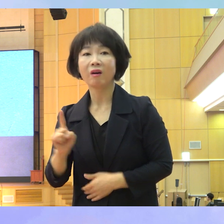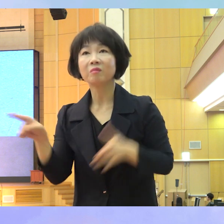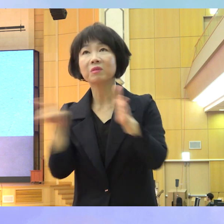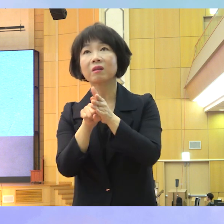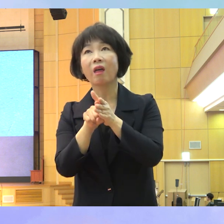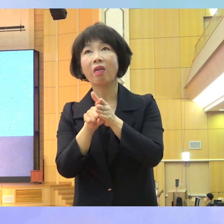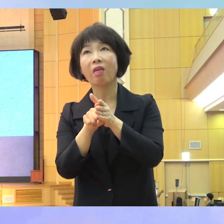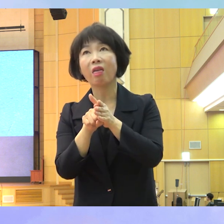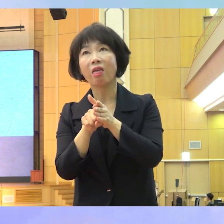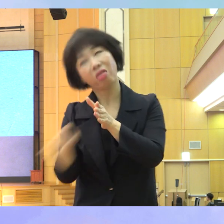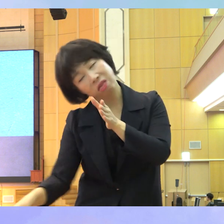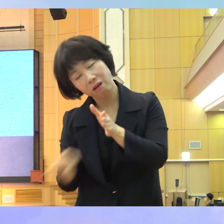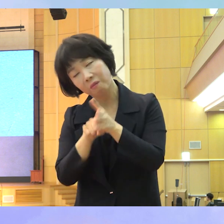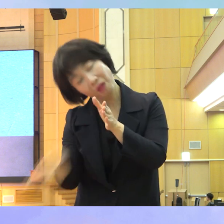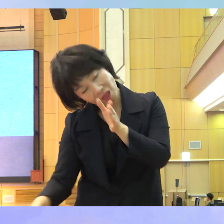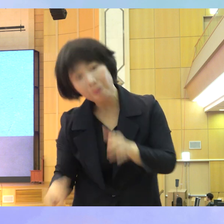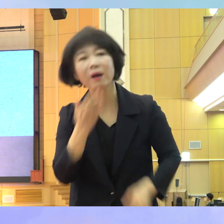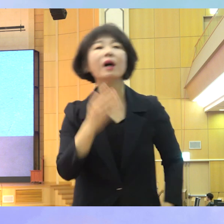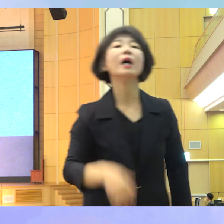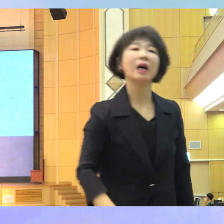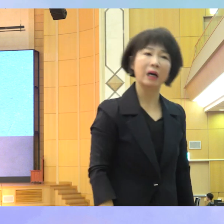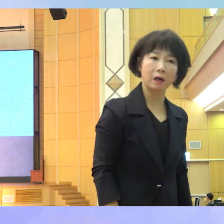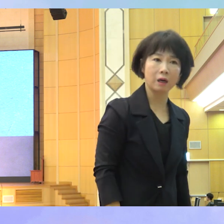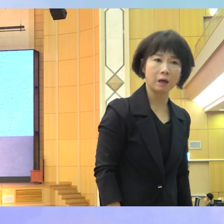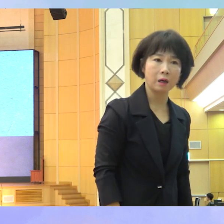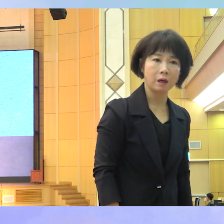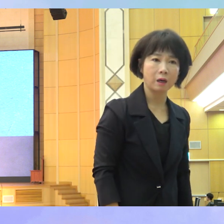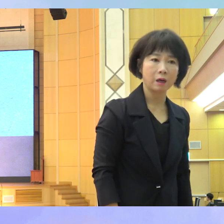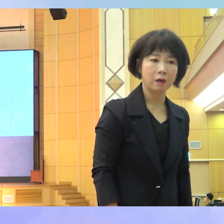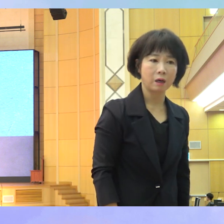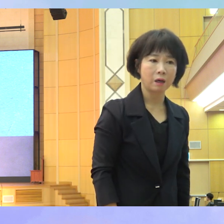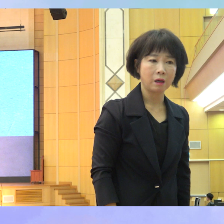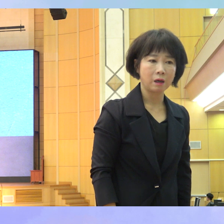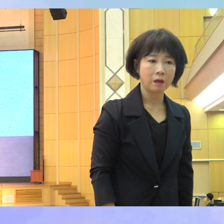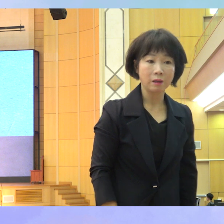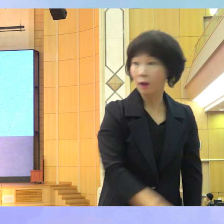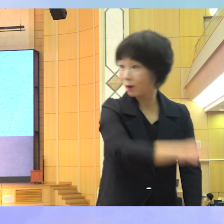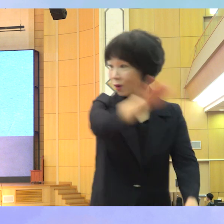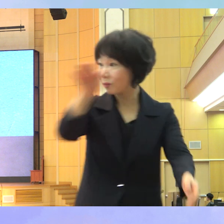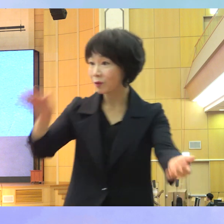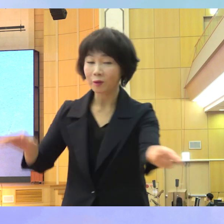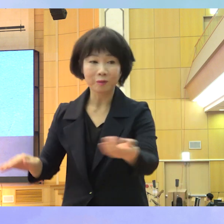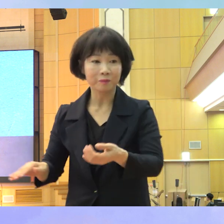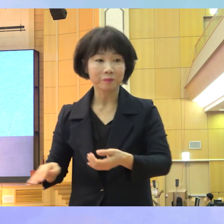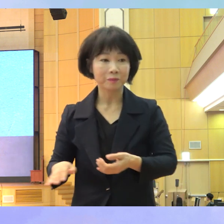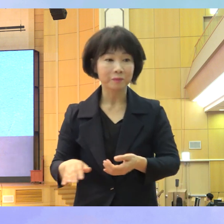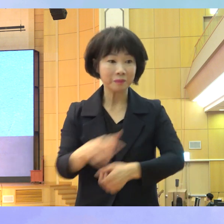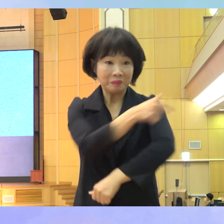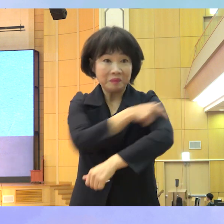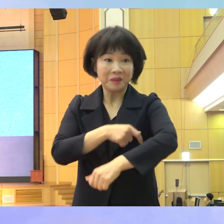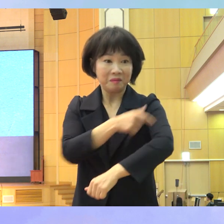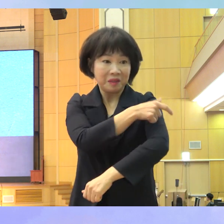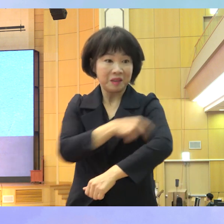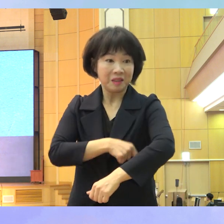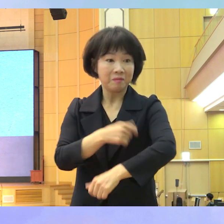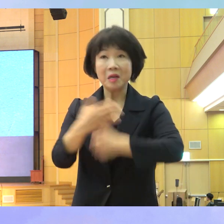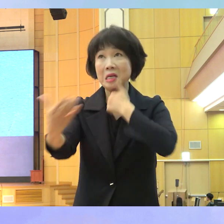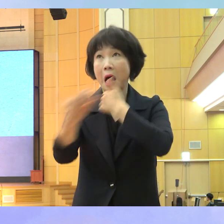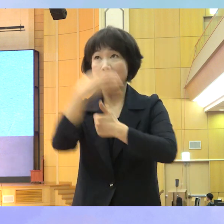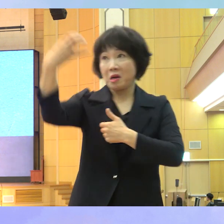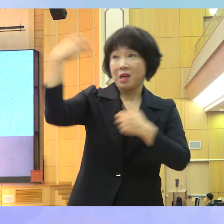뜸해지고. 오히려 역할을 맡고 직분을 맡으면 열심히 했다가 나중에